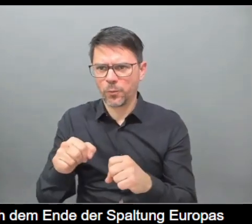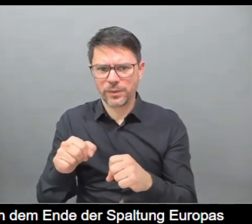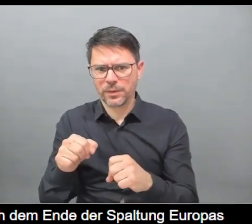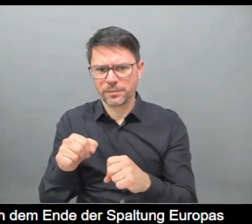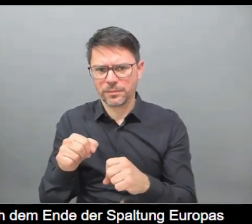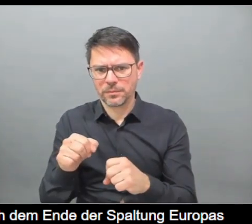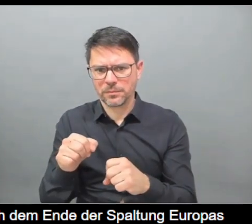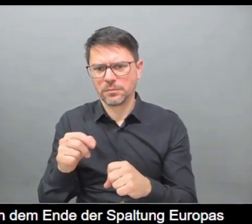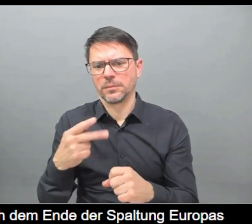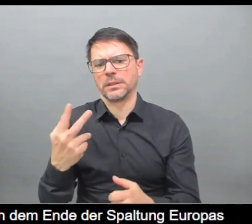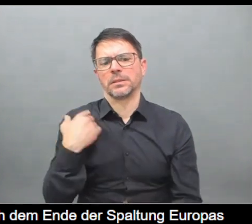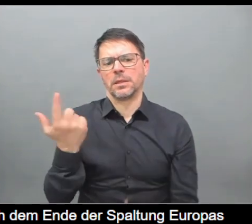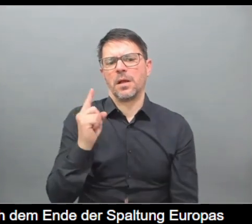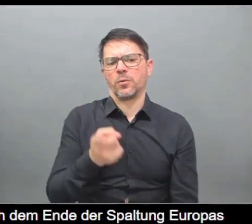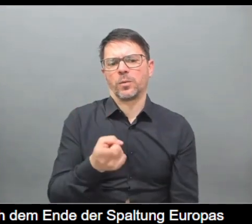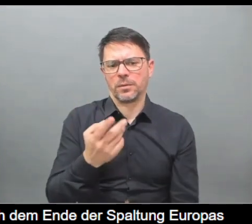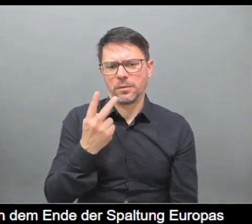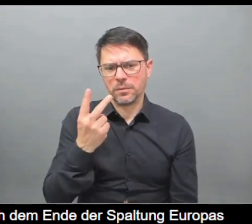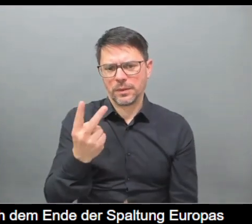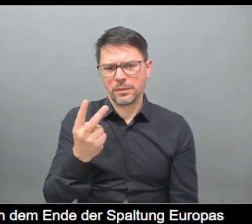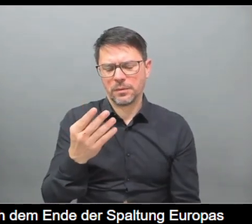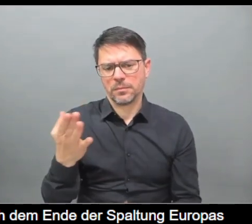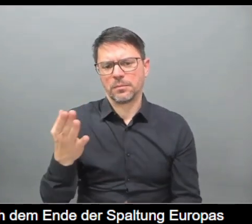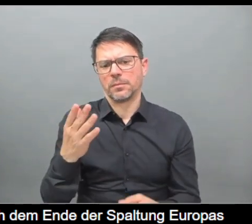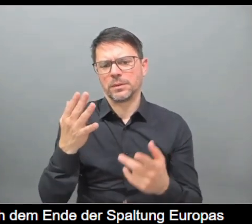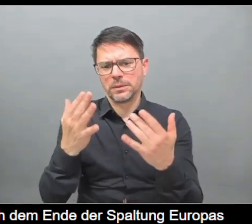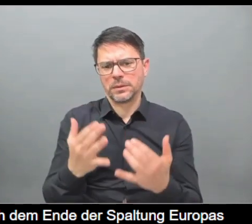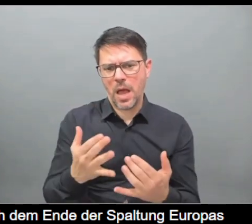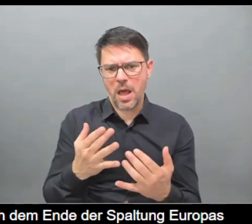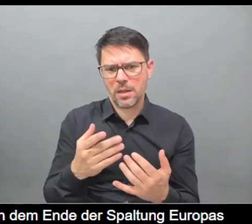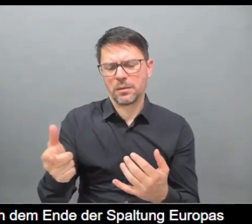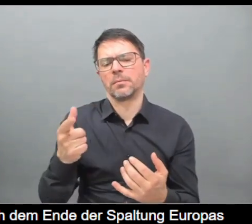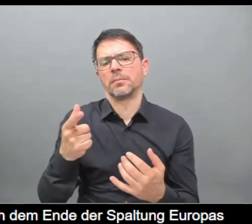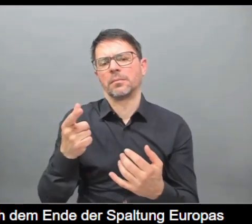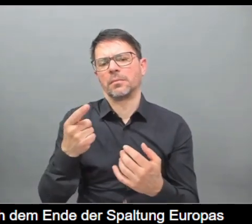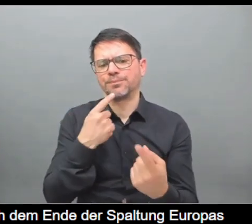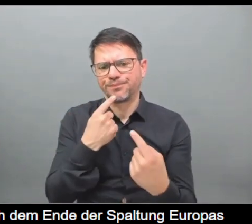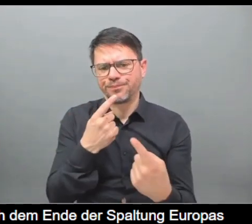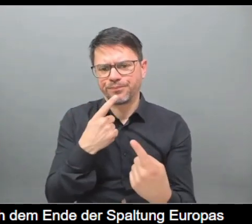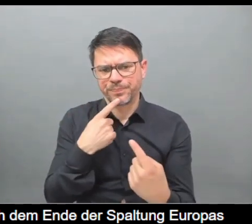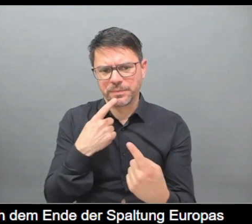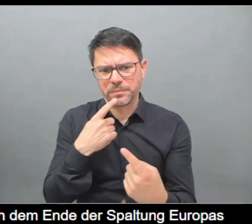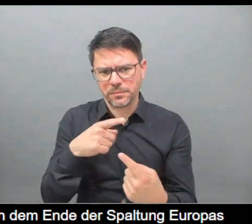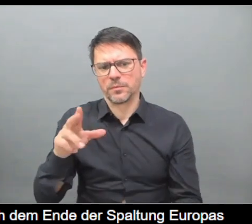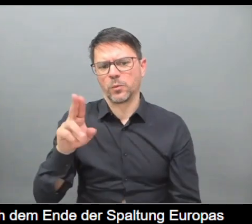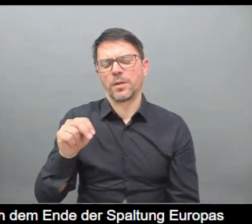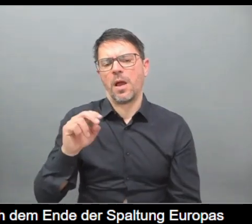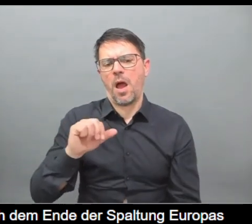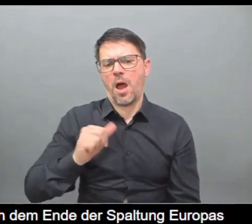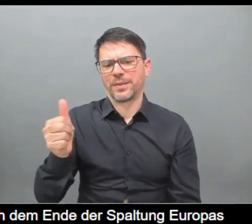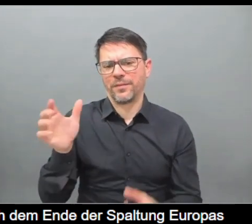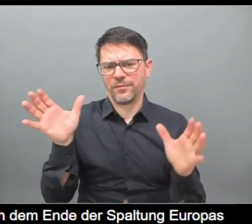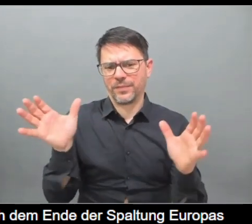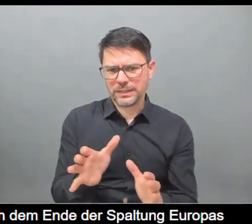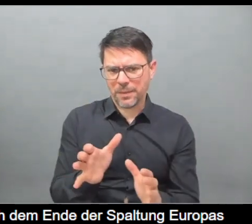-Hauptversammlung toppt und das ist ja auch der Kern, nicht nur die